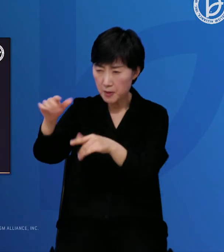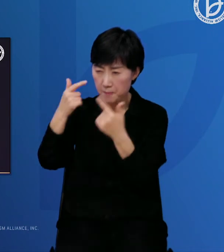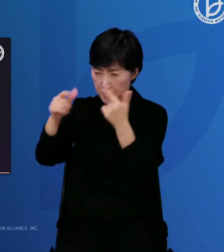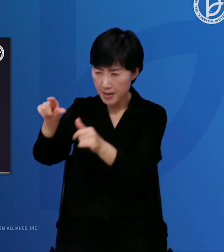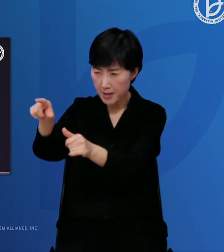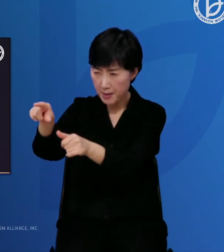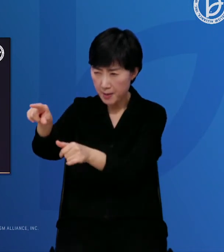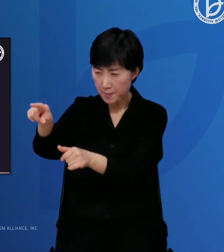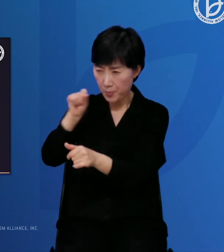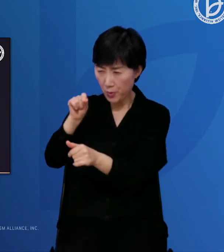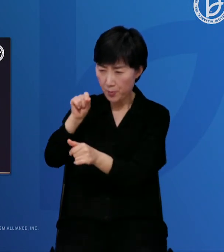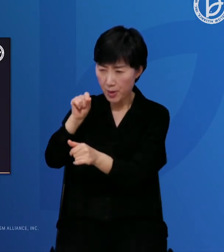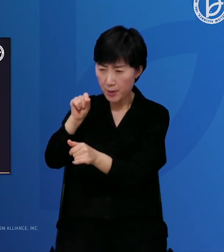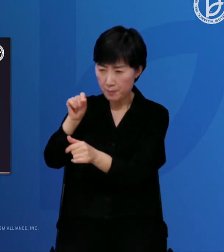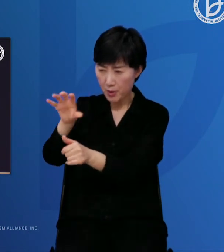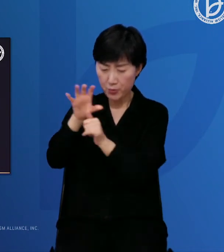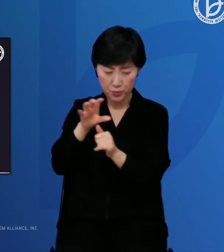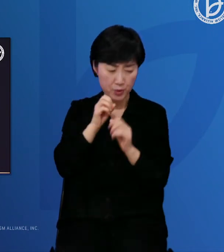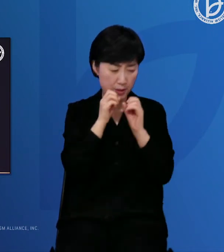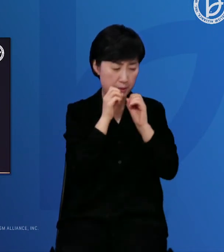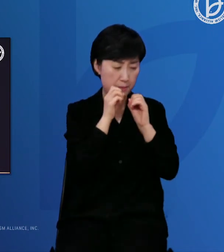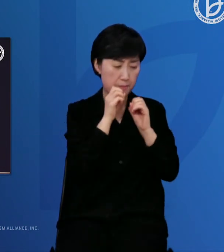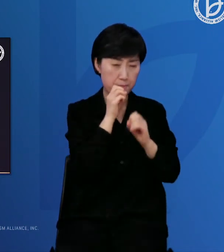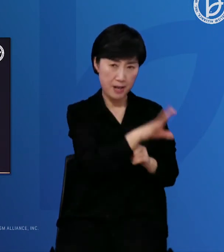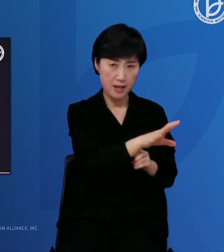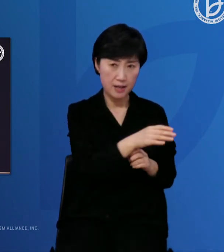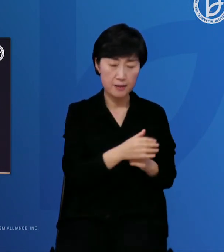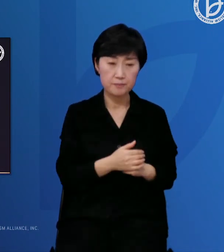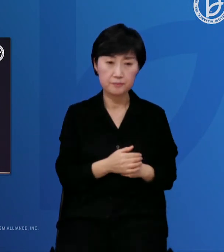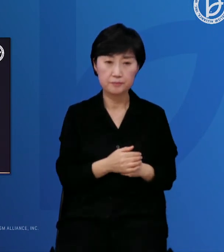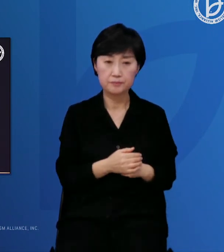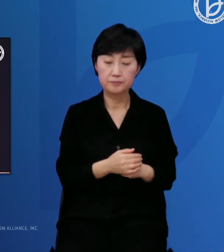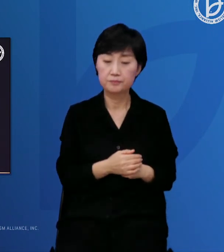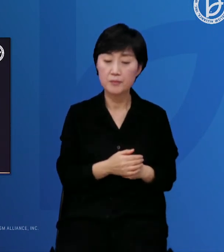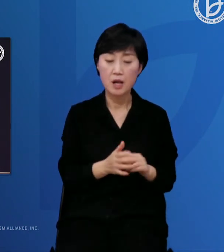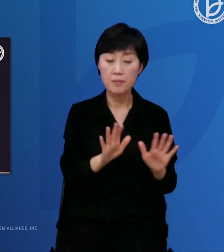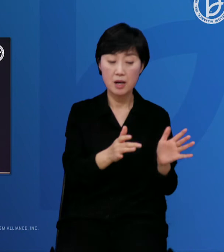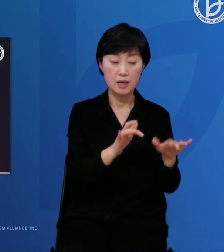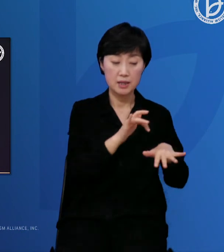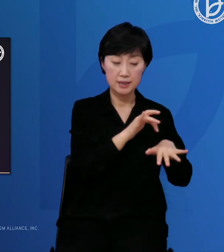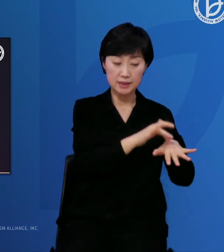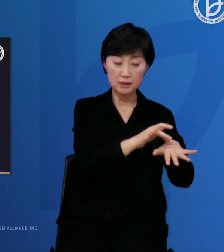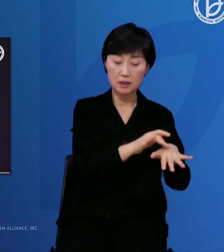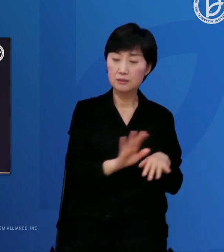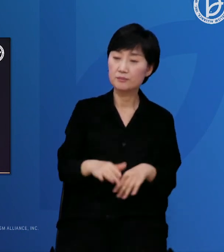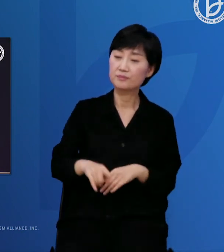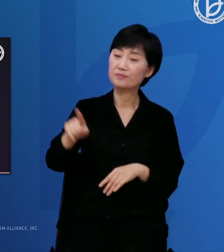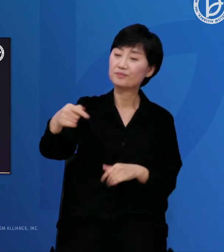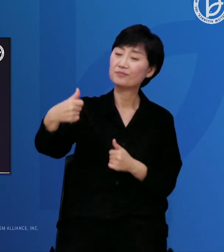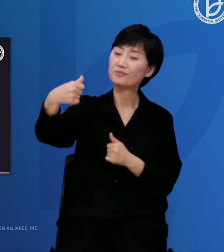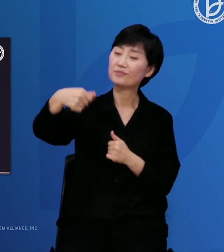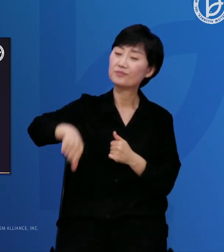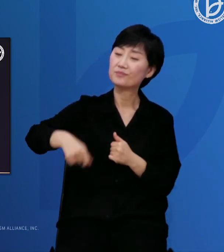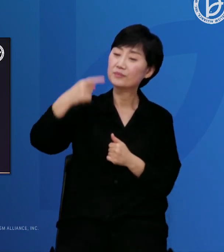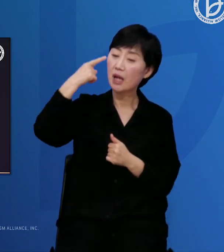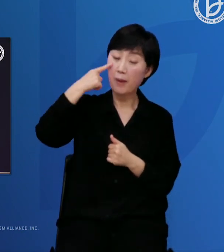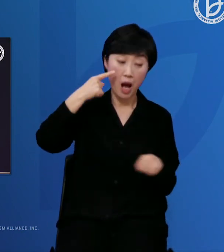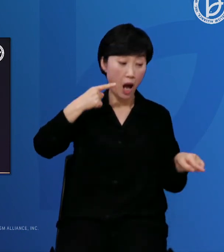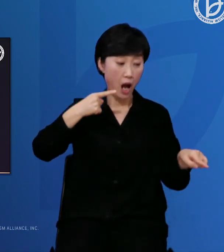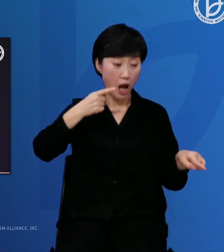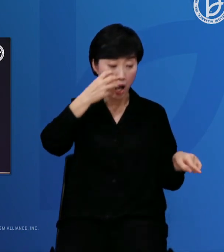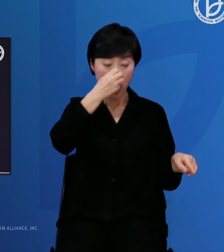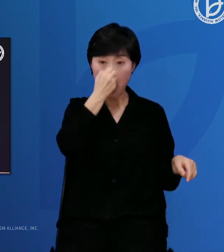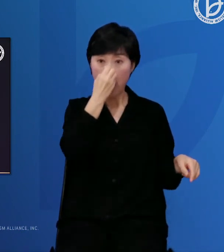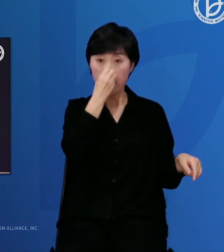the accurate word of God and he utilizes that. 내게 경배하라. 말 됩니까? 예수님 보고요. 이렇게 간이 큰 게 이 사단이에요.